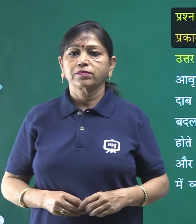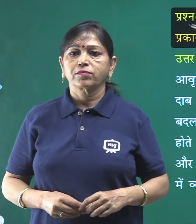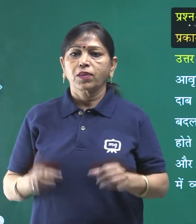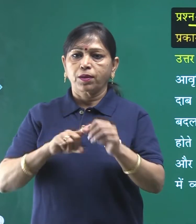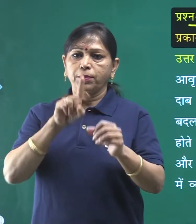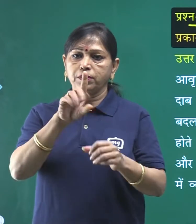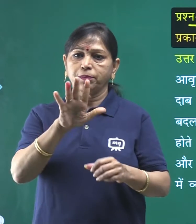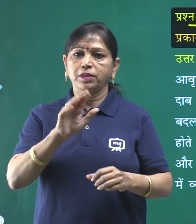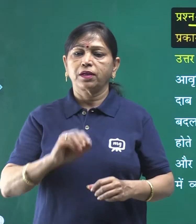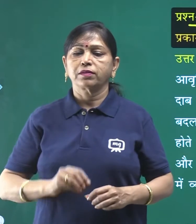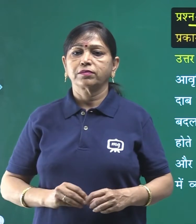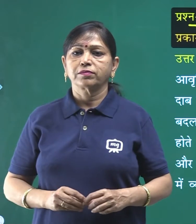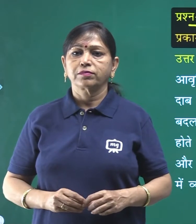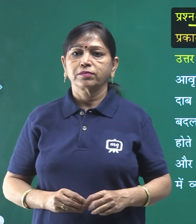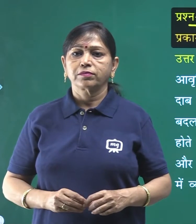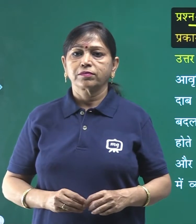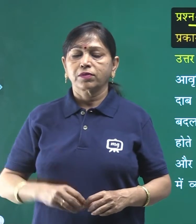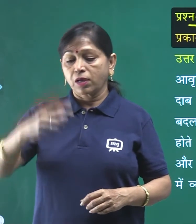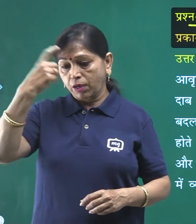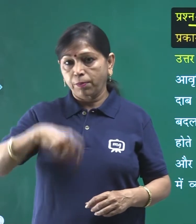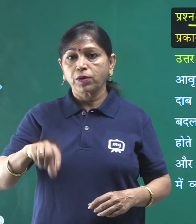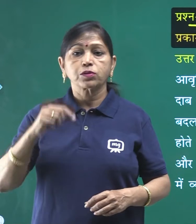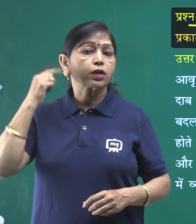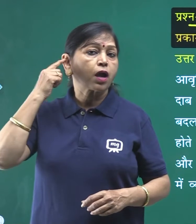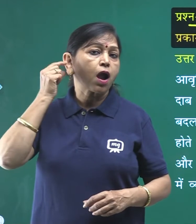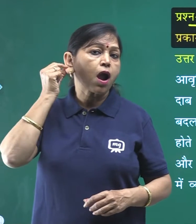प्रश्न 15, मनुष्य का कान